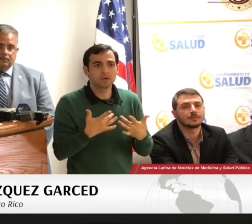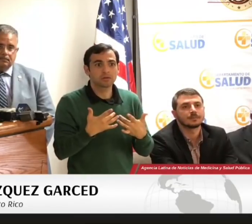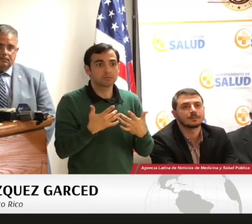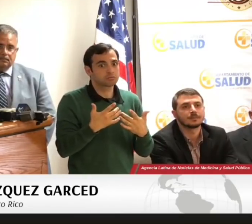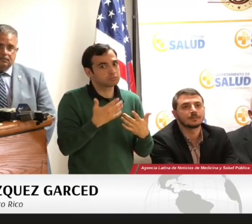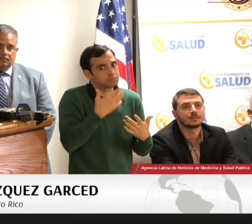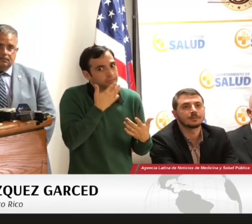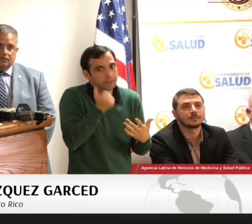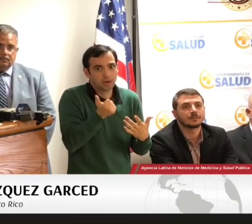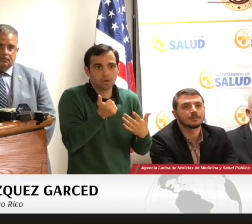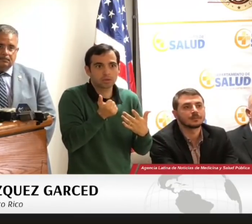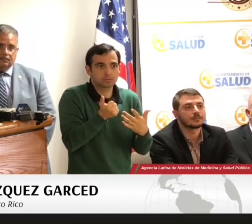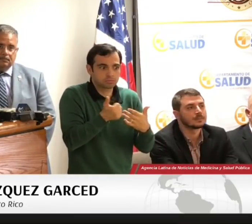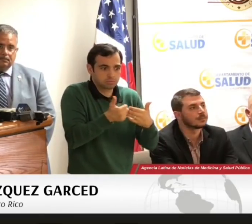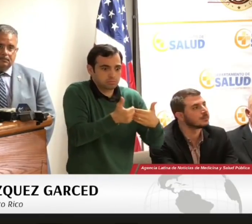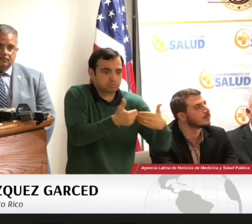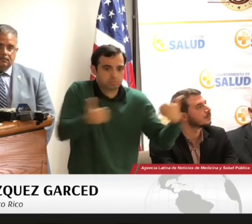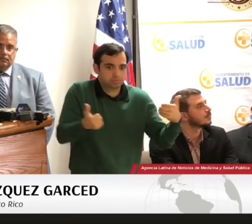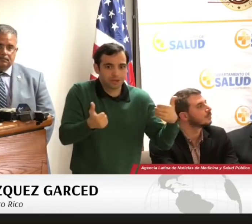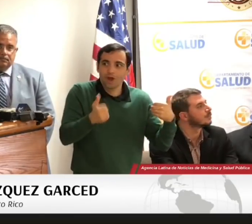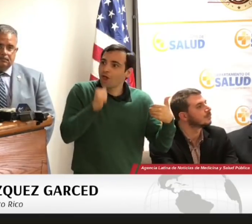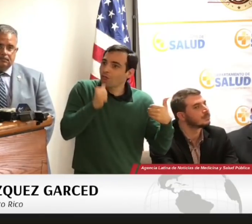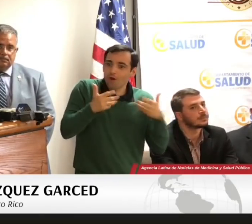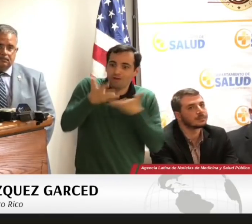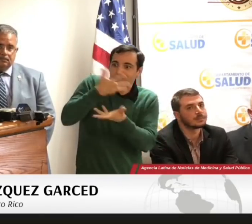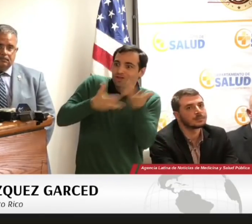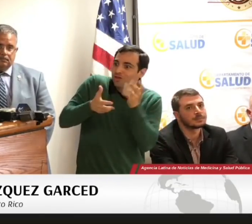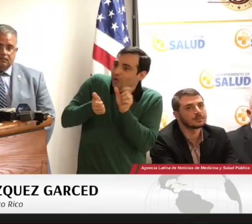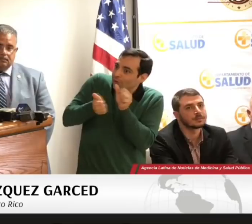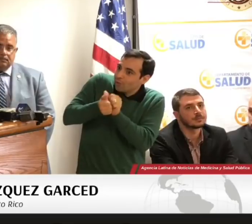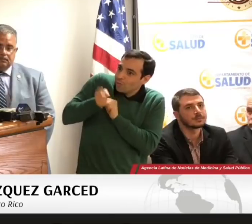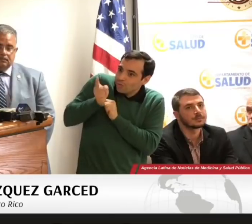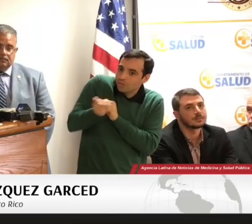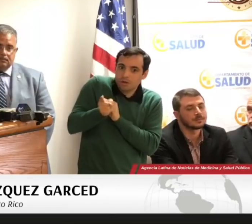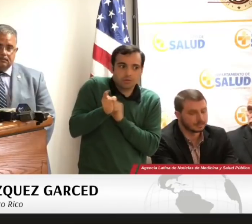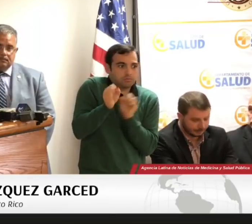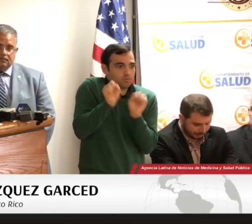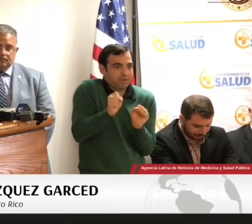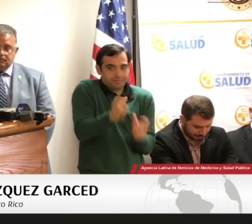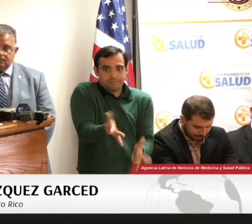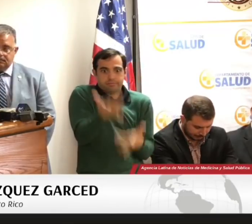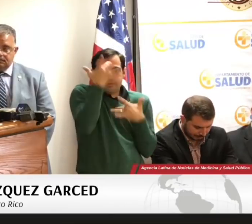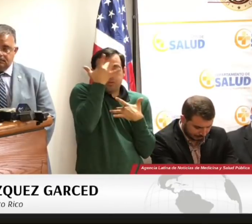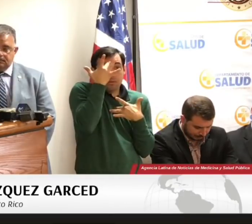quien es la mandataria del país, que si usted fuese enferma, sin duda sería un problema mucho más